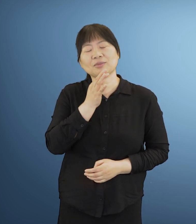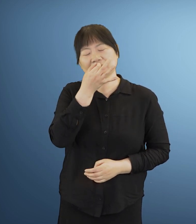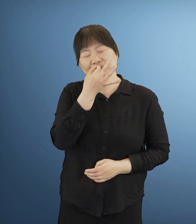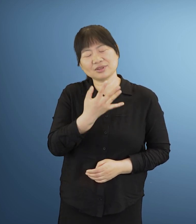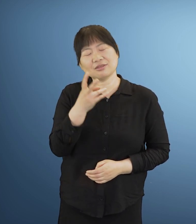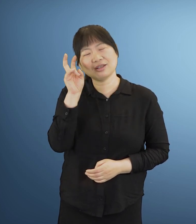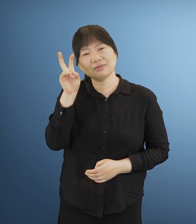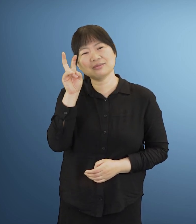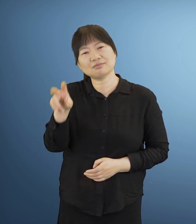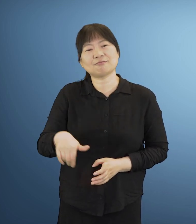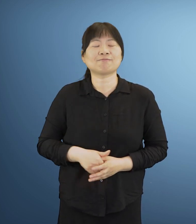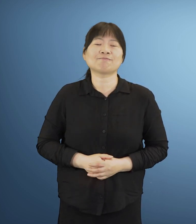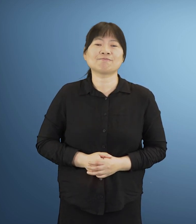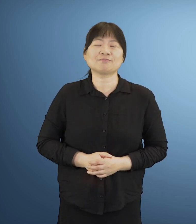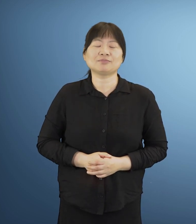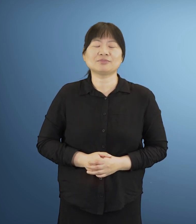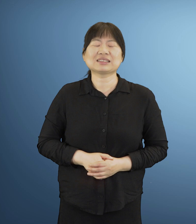힘들었을까?